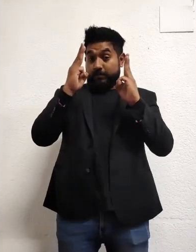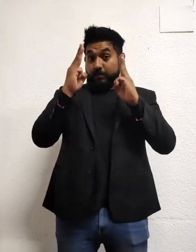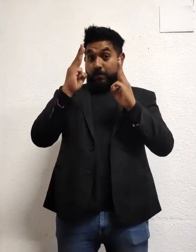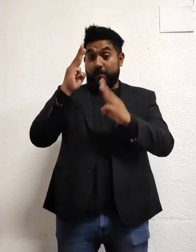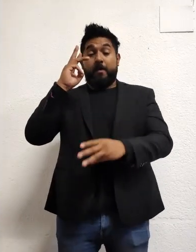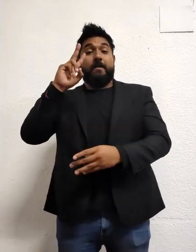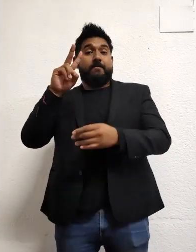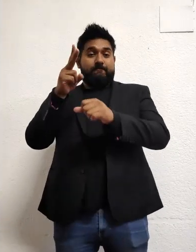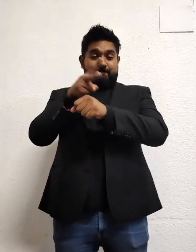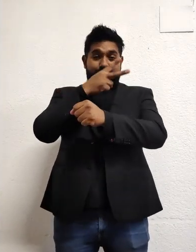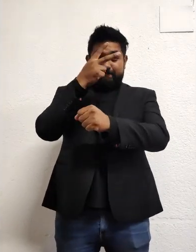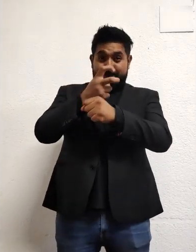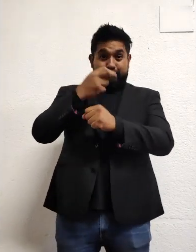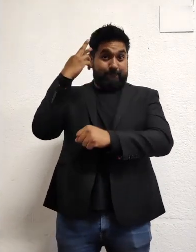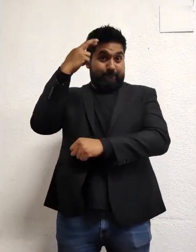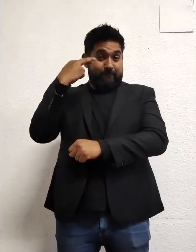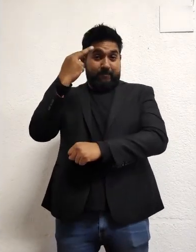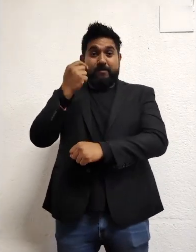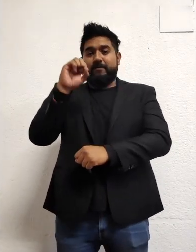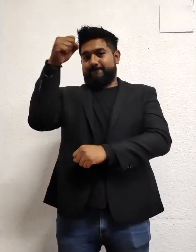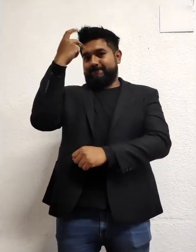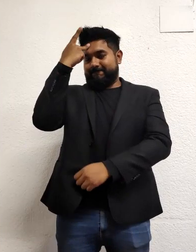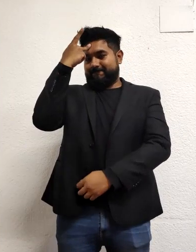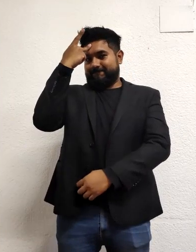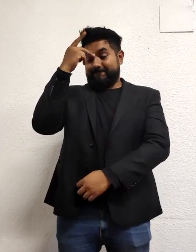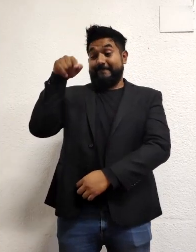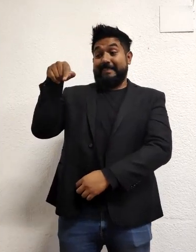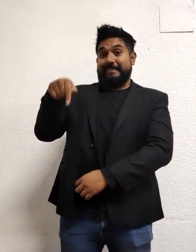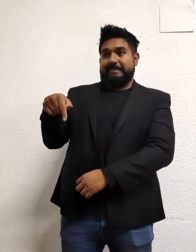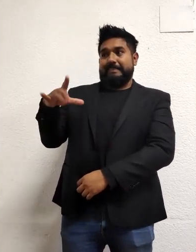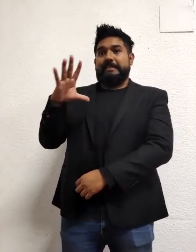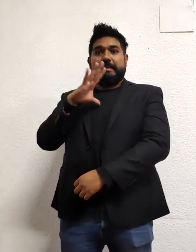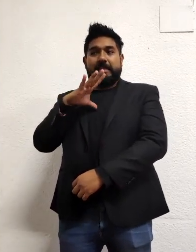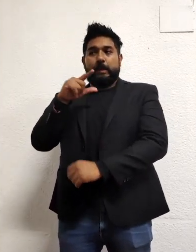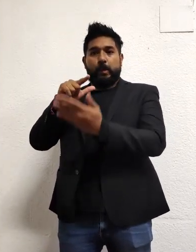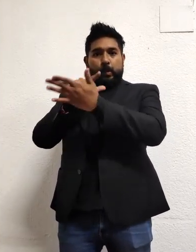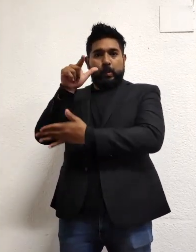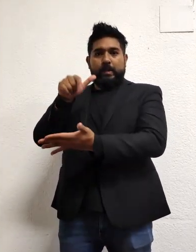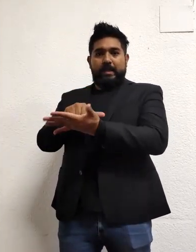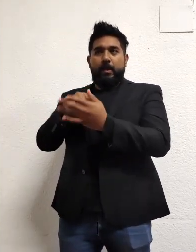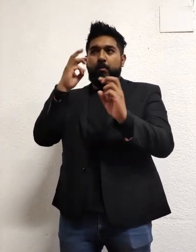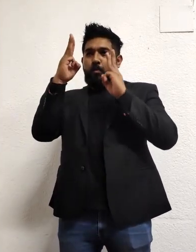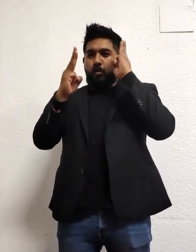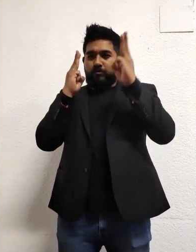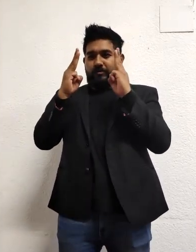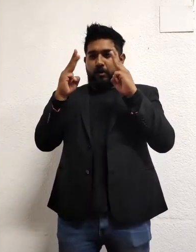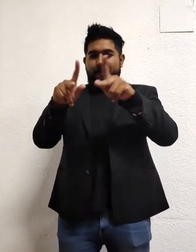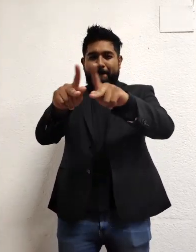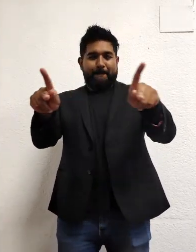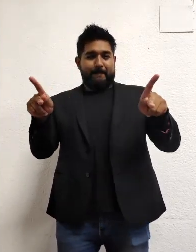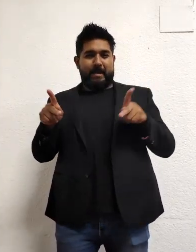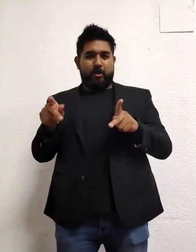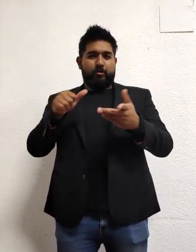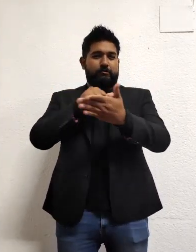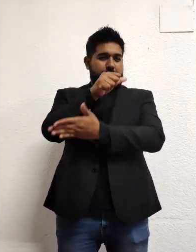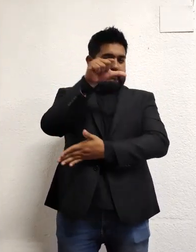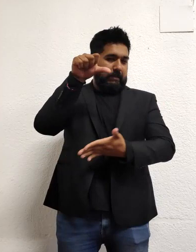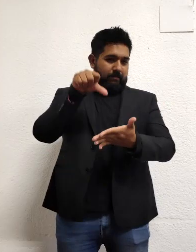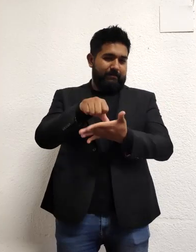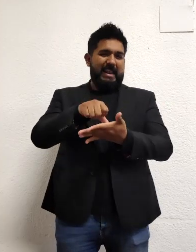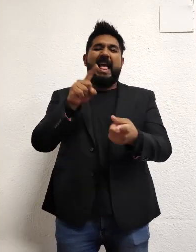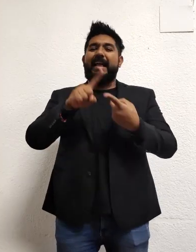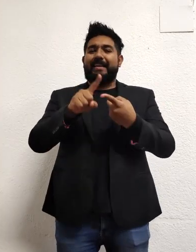Museo del Virreinato de San Luis Potosí. El altar estará ubicado en el claustro del museo o patio central y